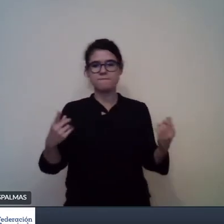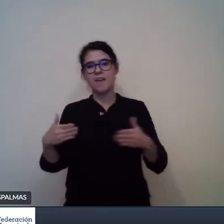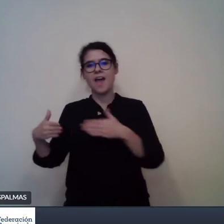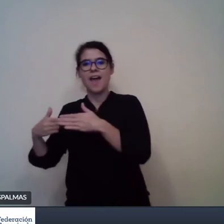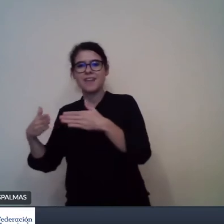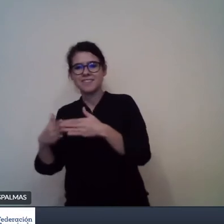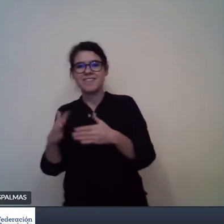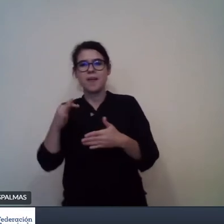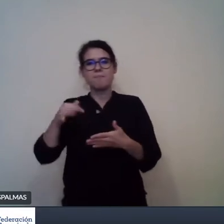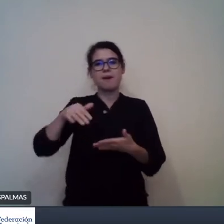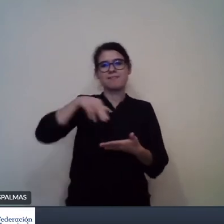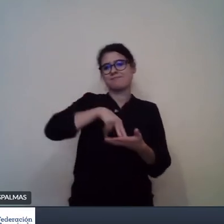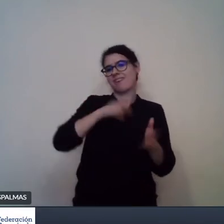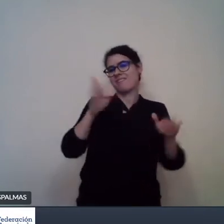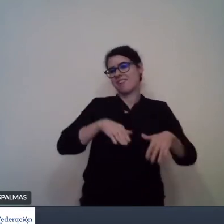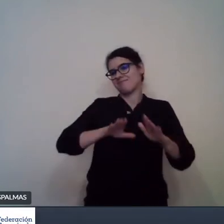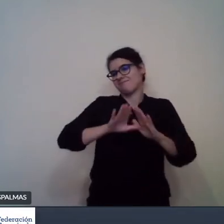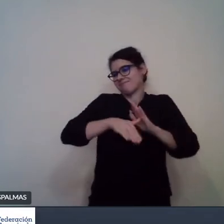Llega tarde.